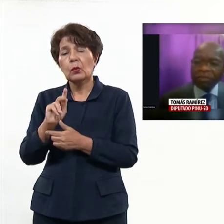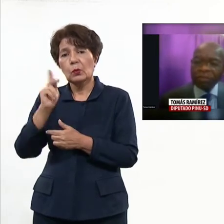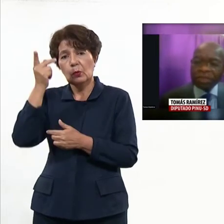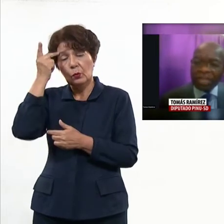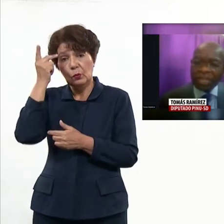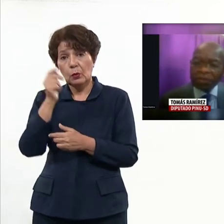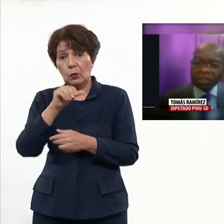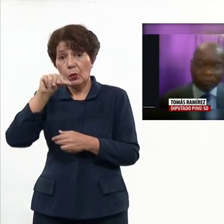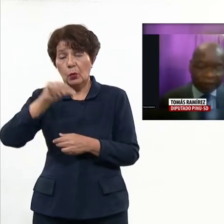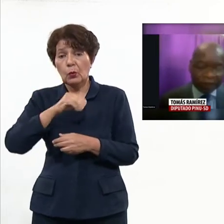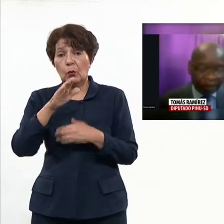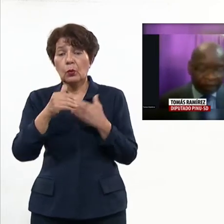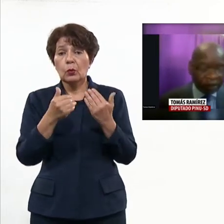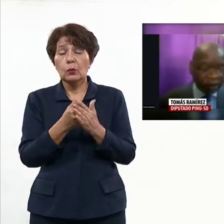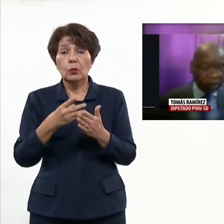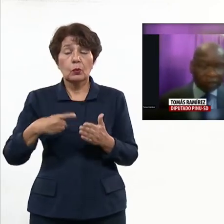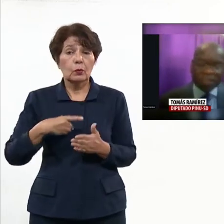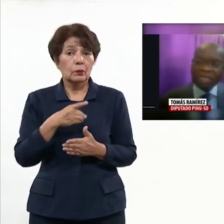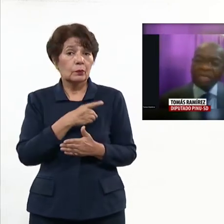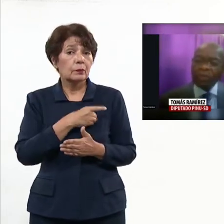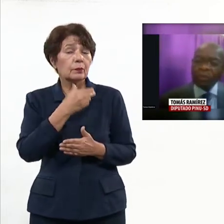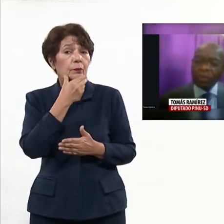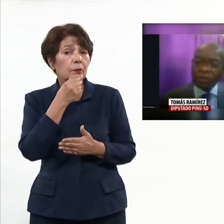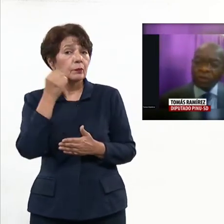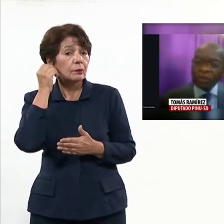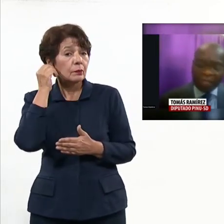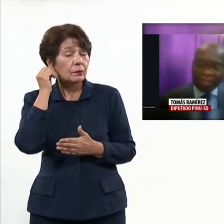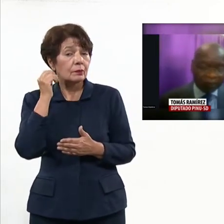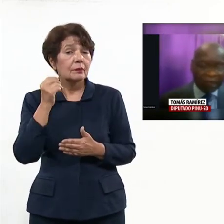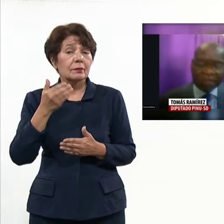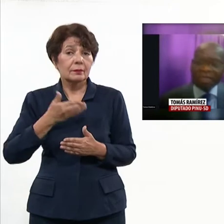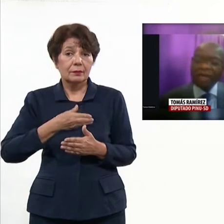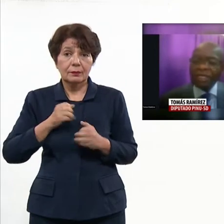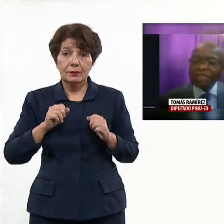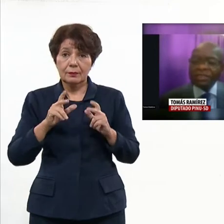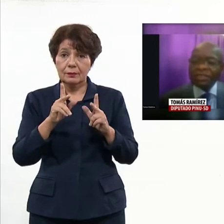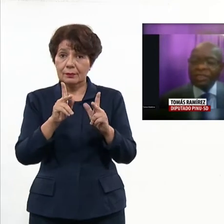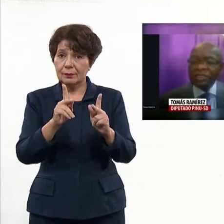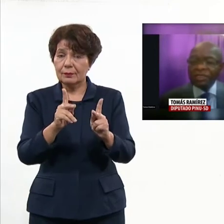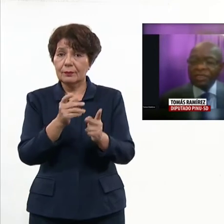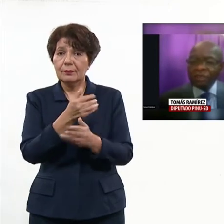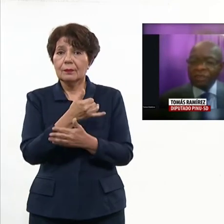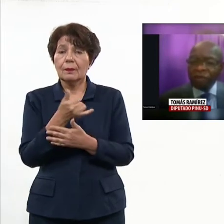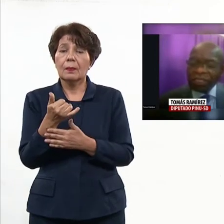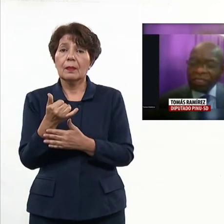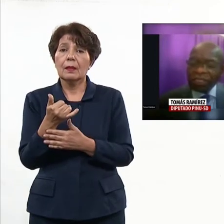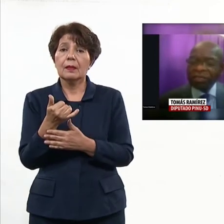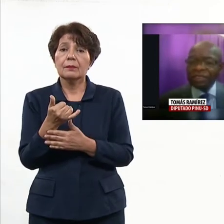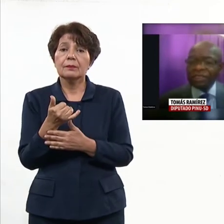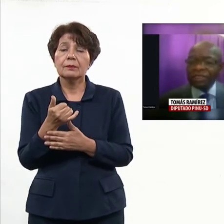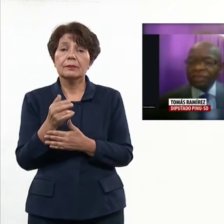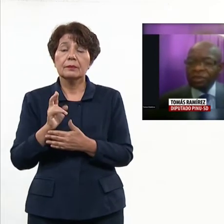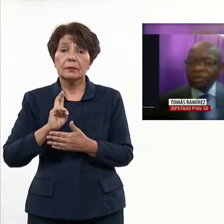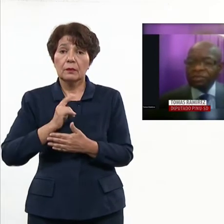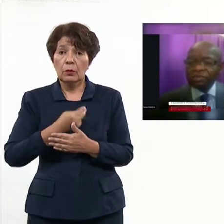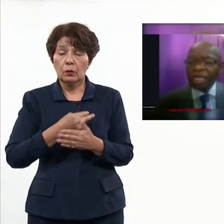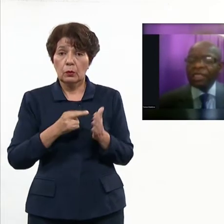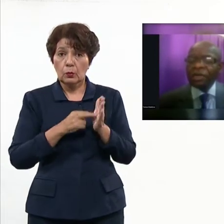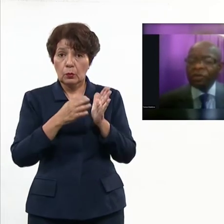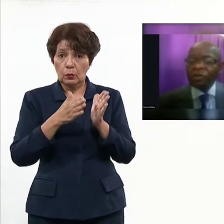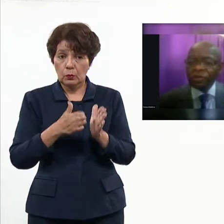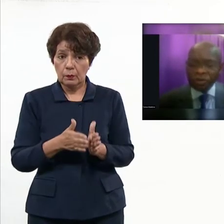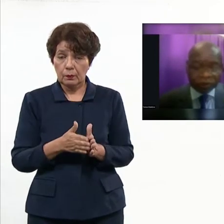honorables diputados y diputadas tenemos la oportunidad a través de nuestra representación